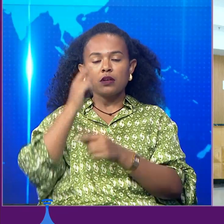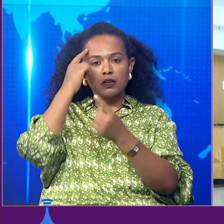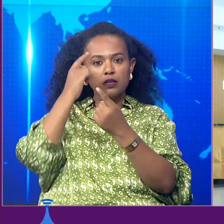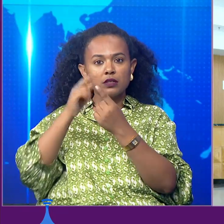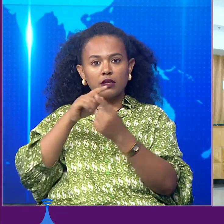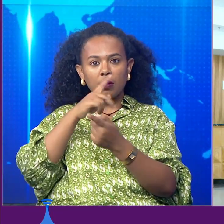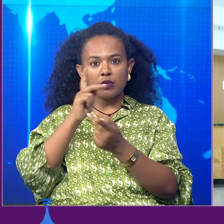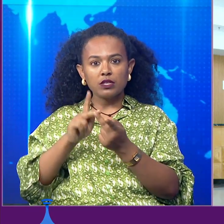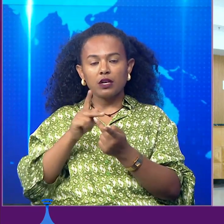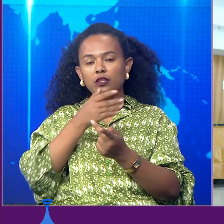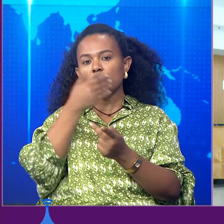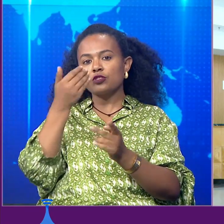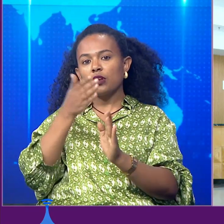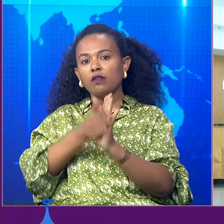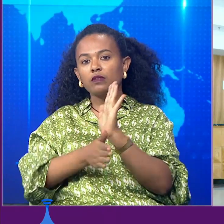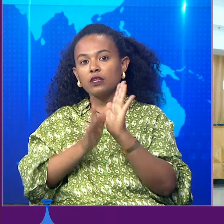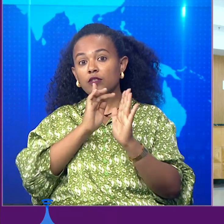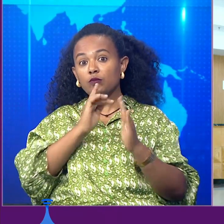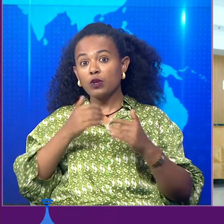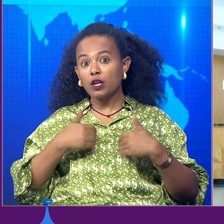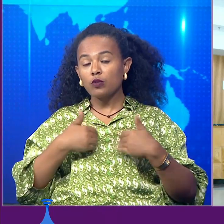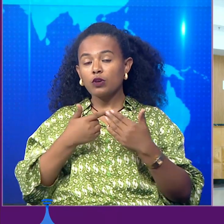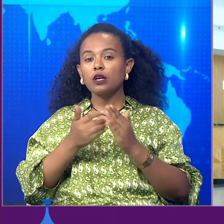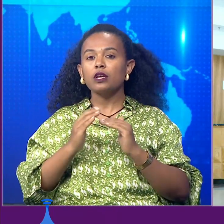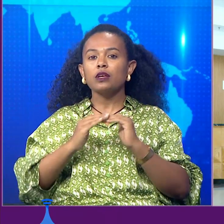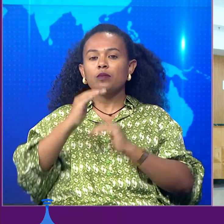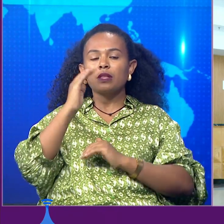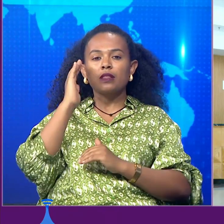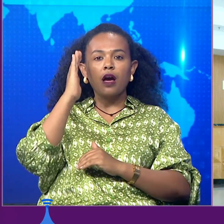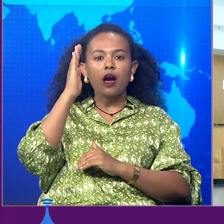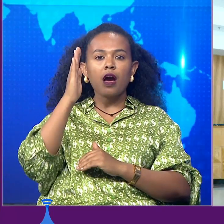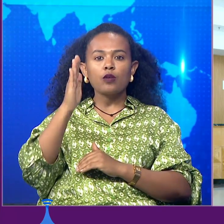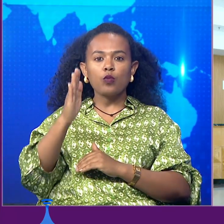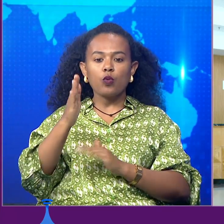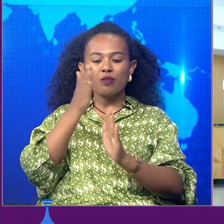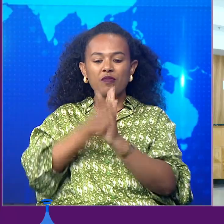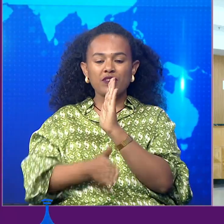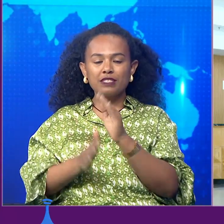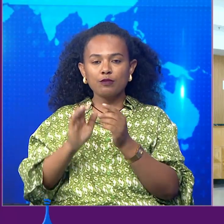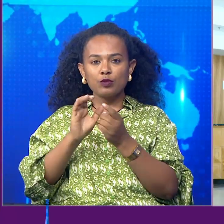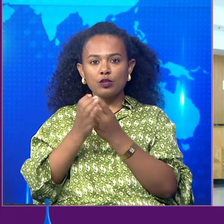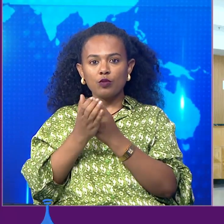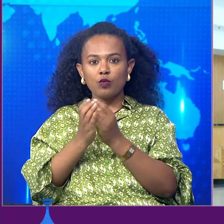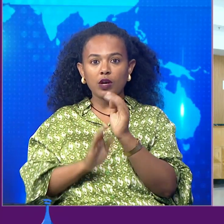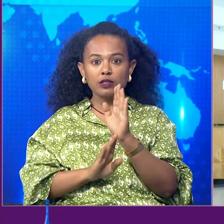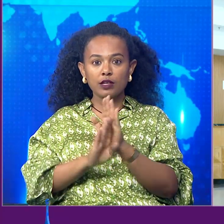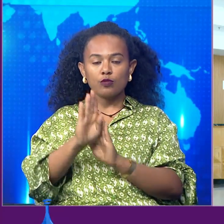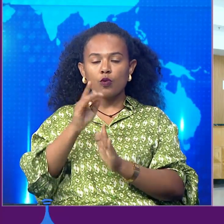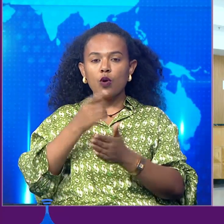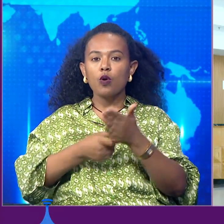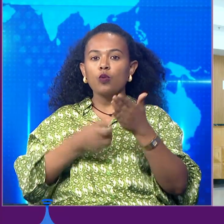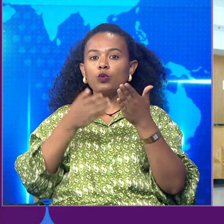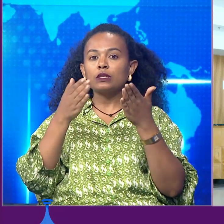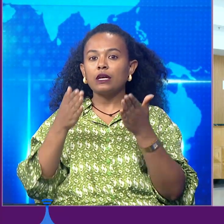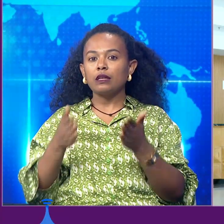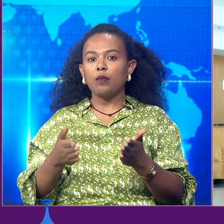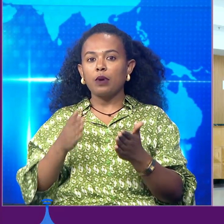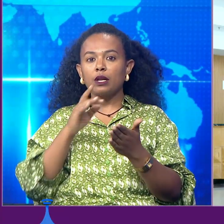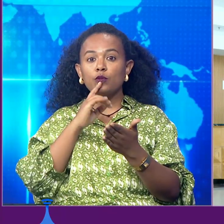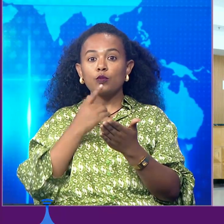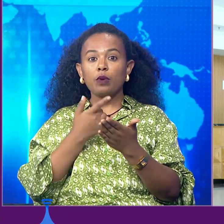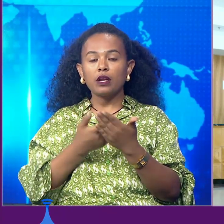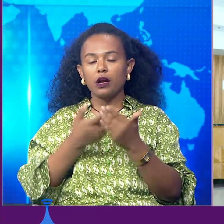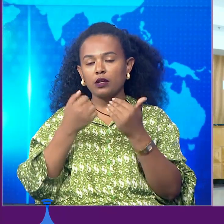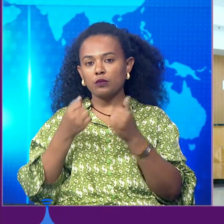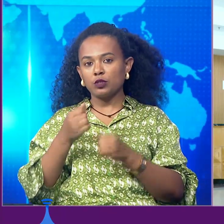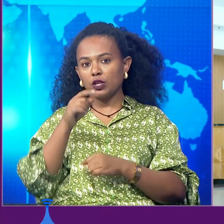የተሻለ አፈጻጸም ነው ያለው። ይሄን ይበልጥ አልቆ የመፈጸም አቅሙን አሳድጎ ውጤታማነቱን ማረጋገጥ መቻል